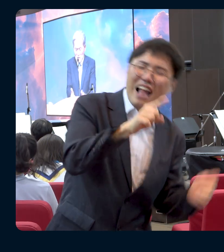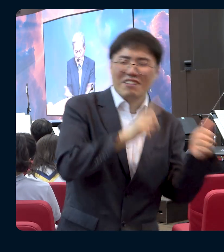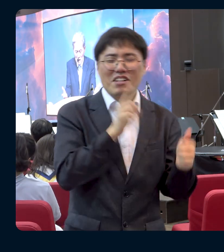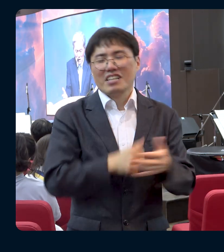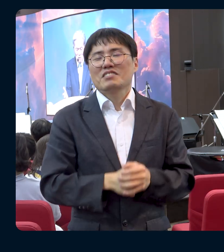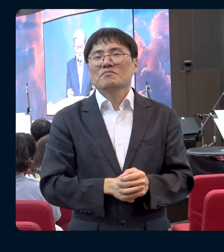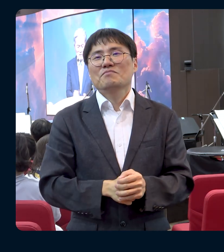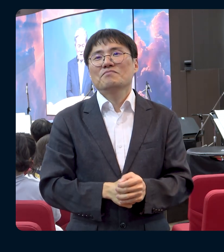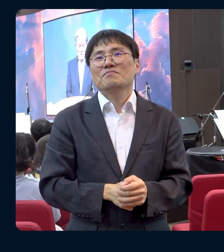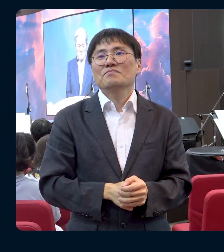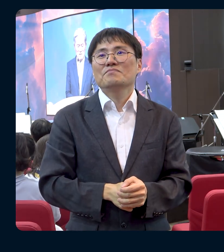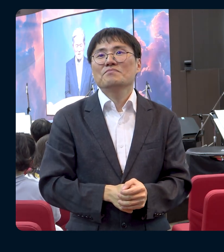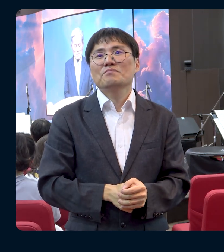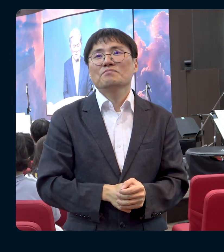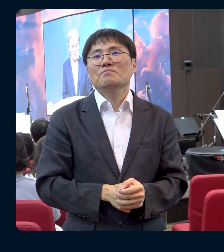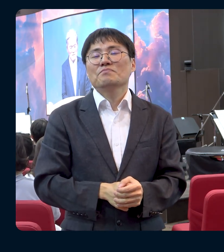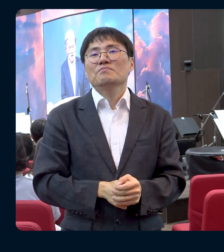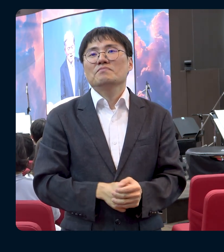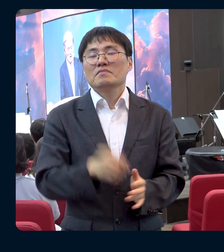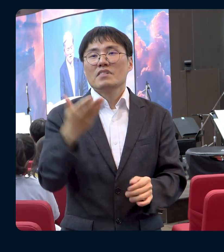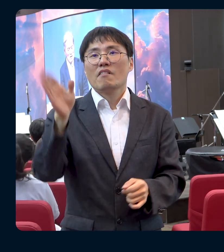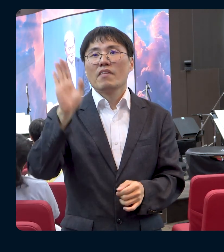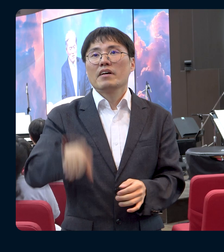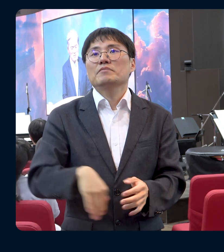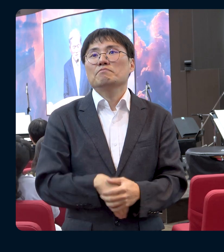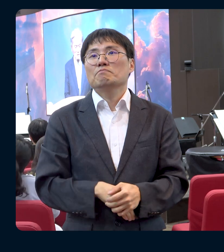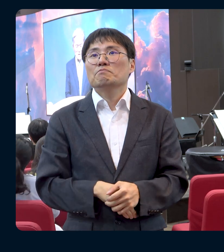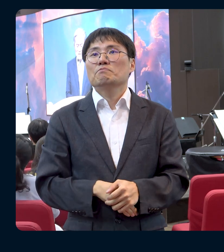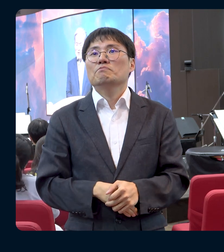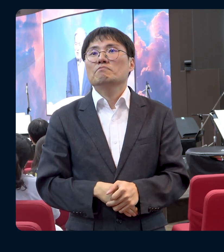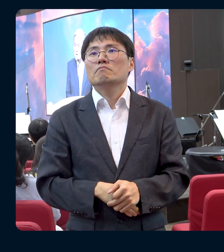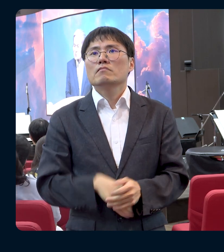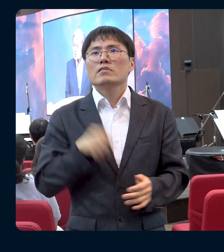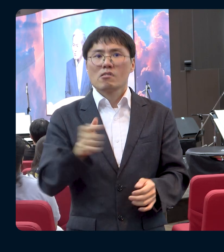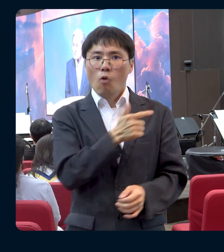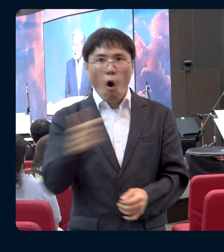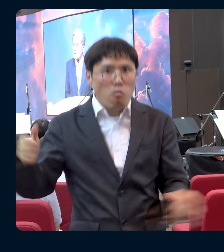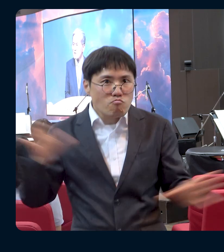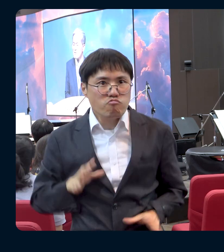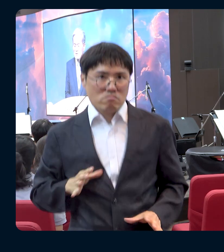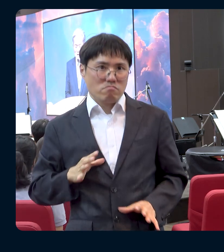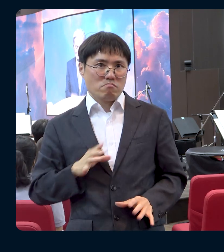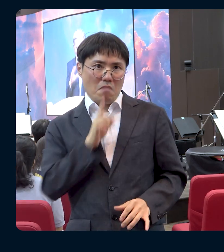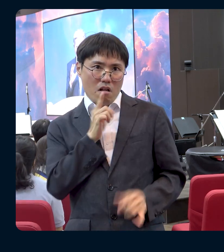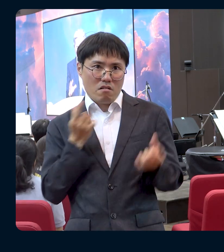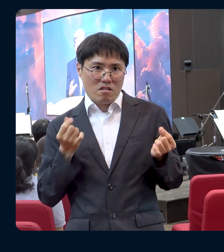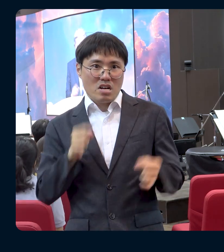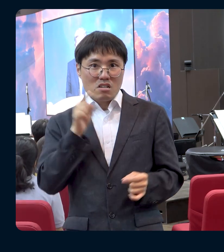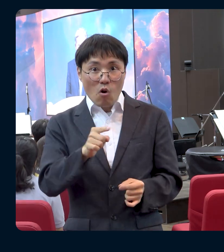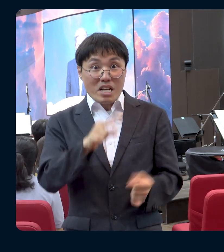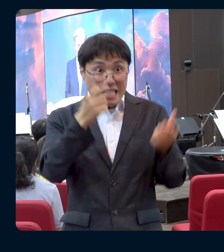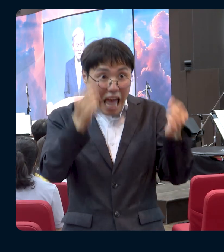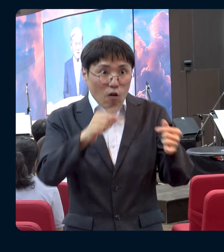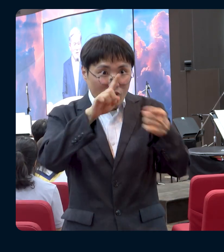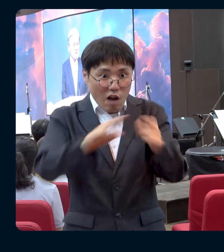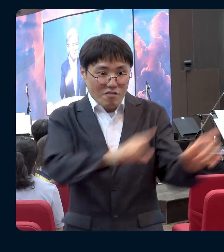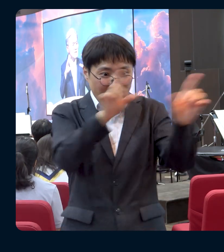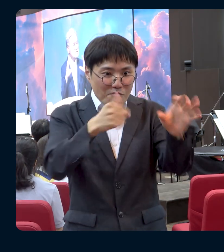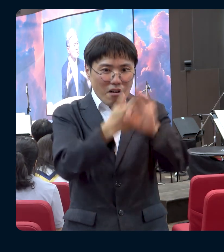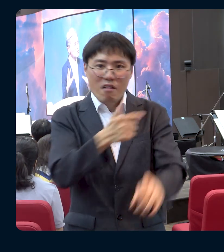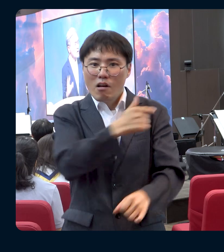아세라예요. 예, 그렇게 살라고 하는 거예요. 그런데 여러분, 이게 얼마나 무서운 건지 아세요? 그렇게